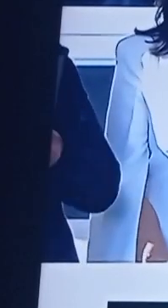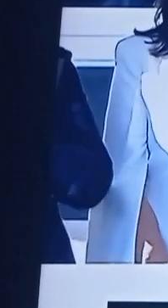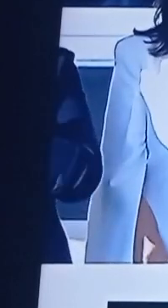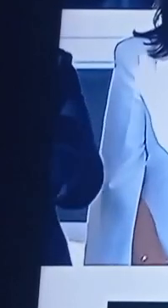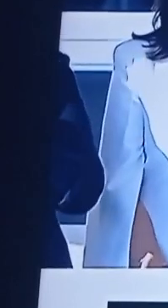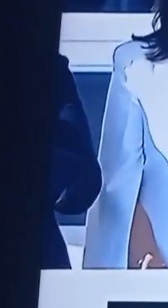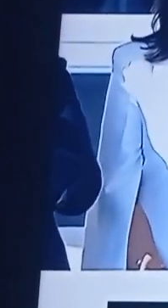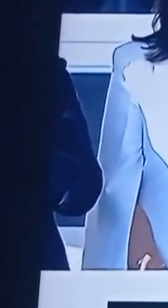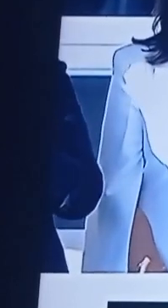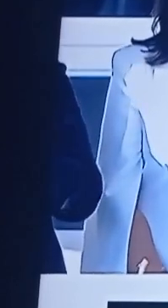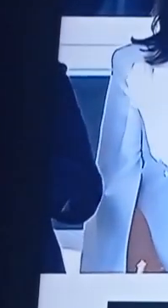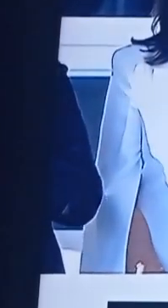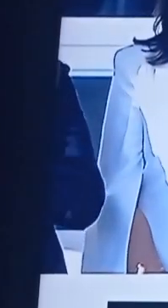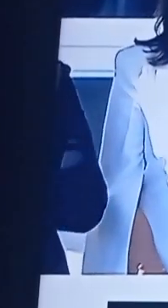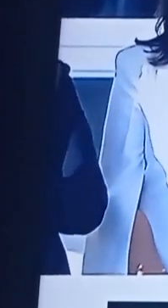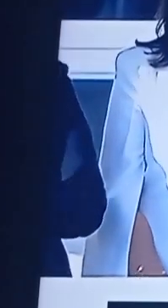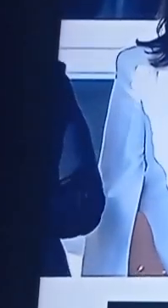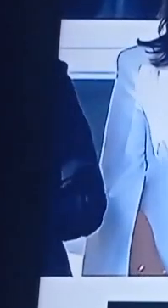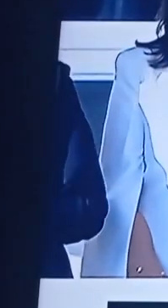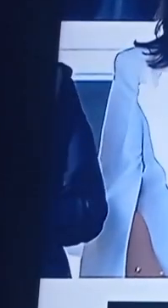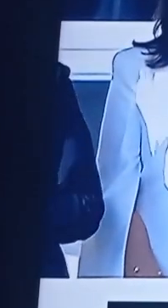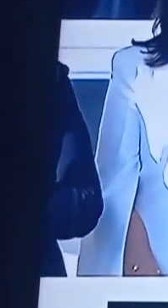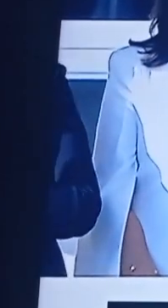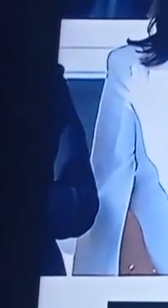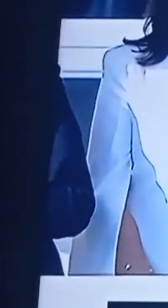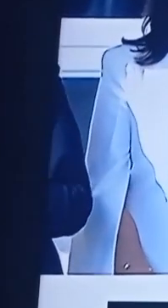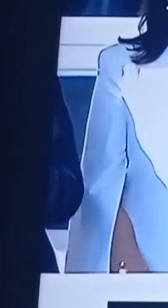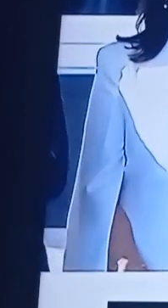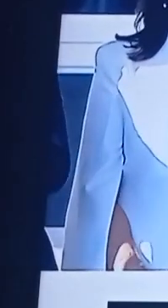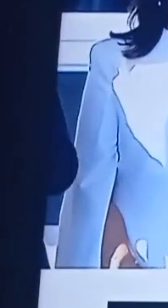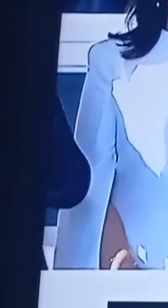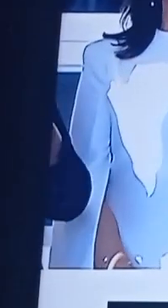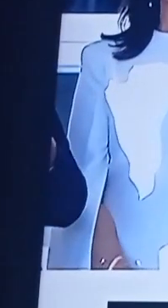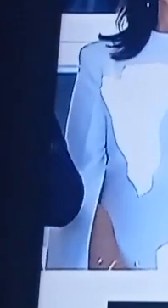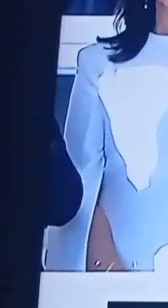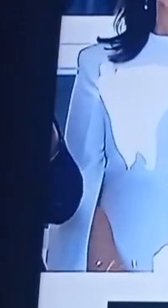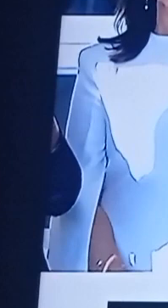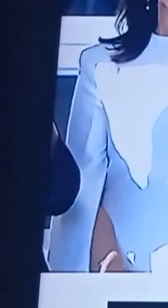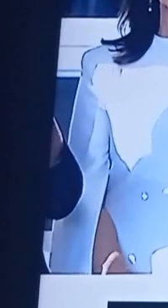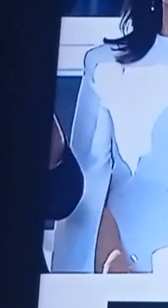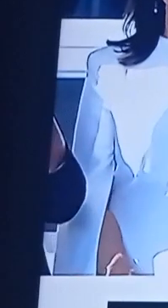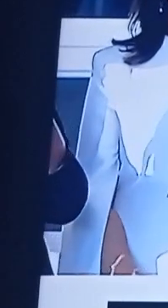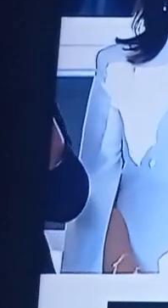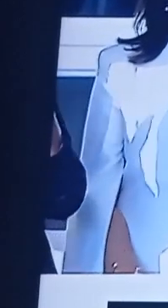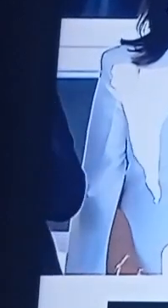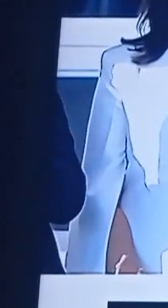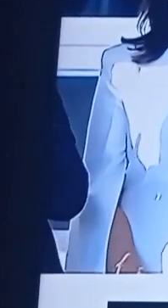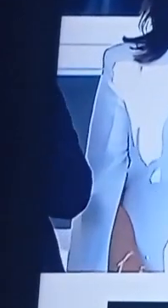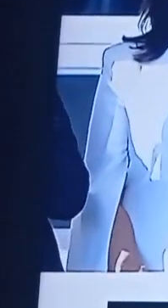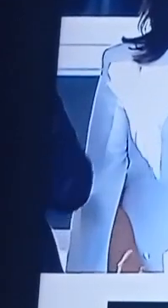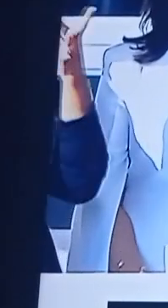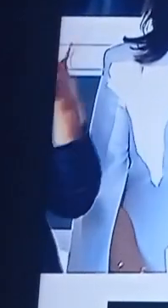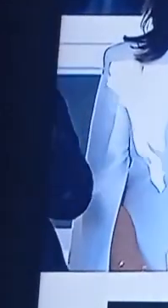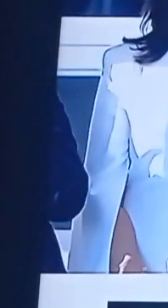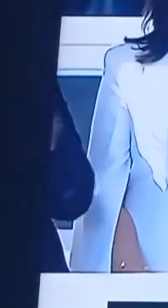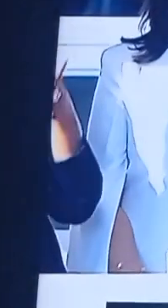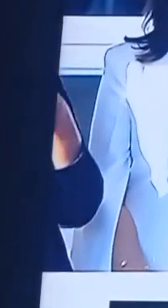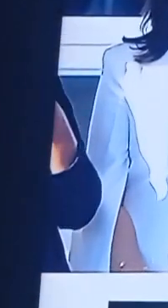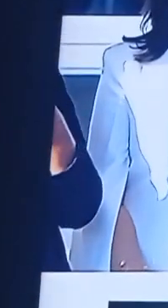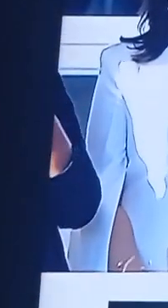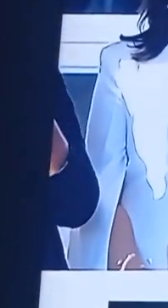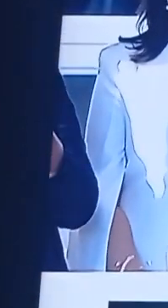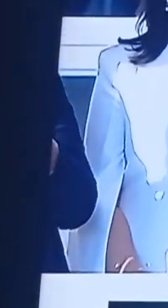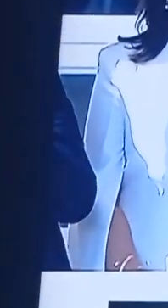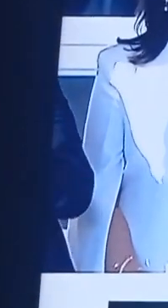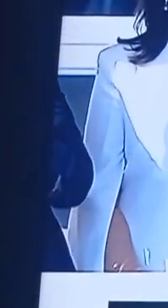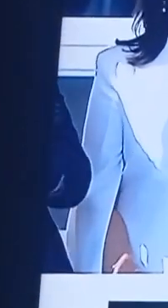bandeira do Brasil, quando uma minoria violenta e antidemocrática tentava censurar nossas cores